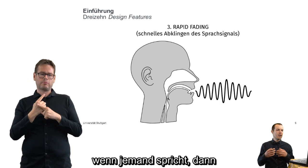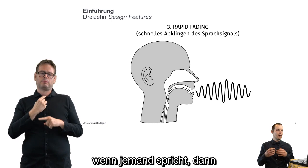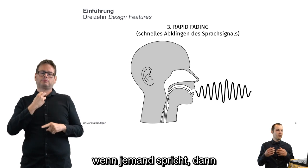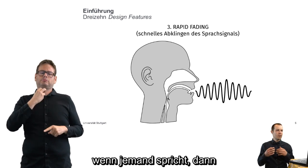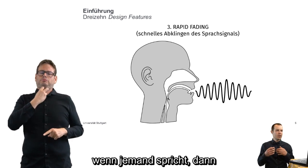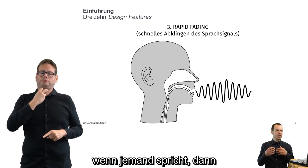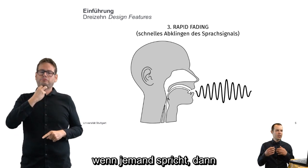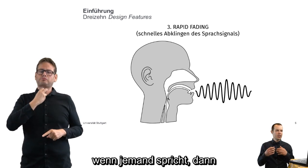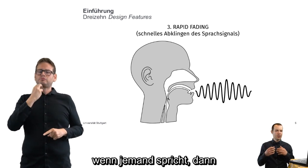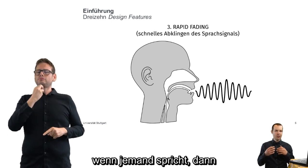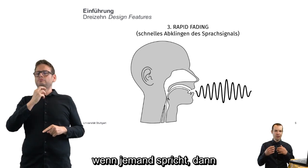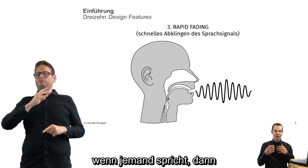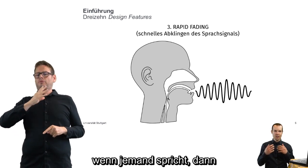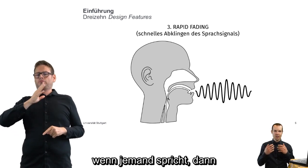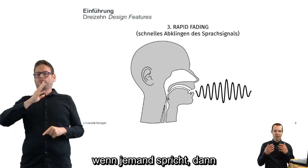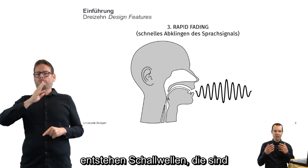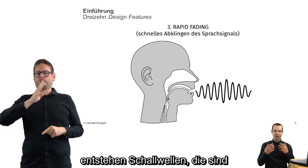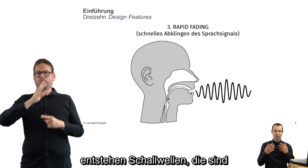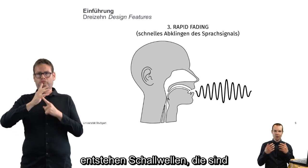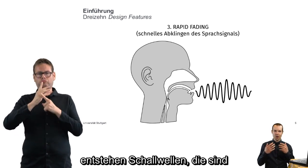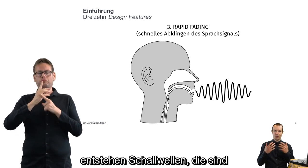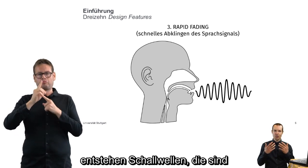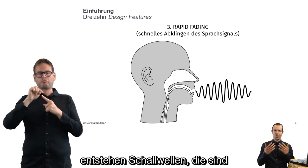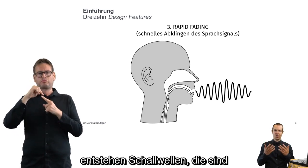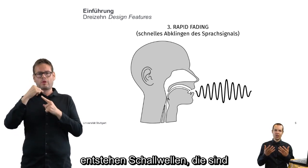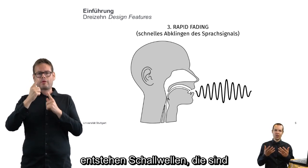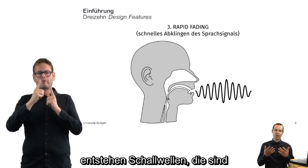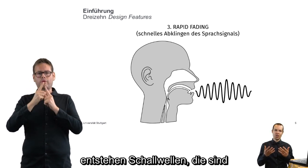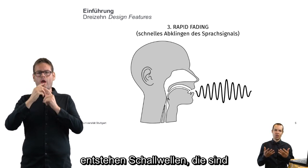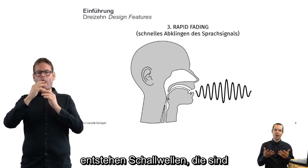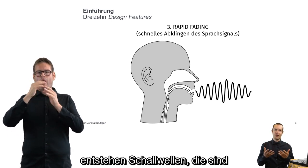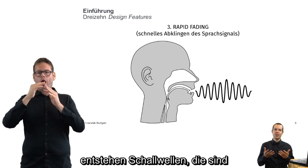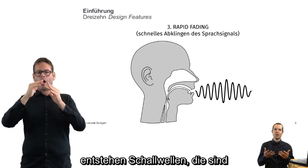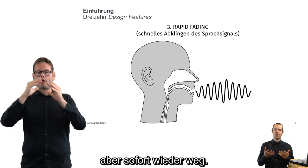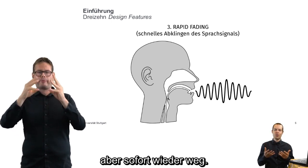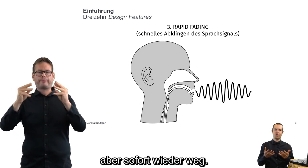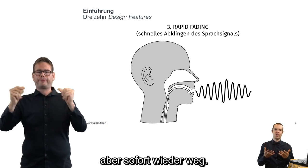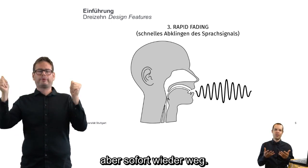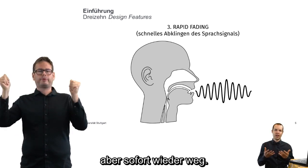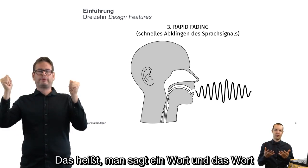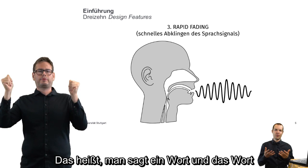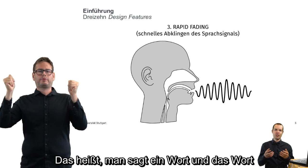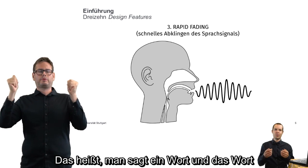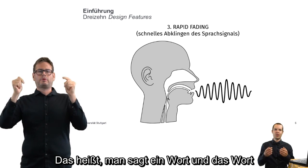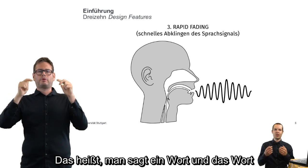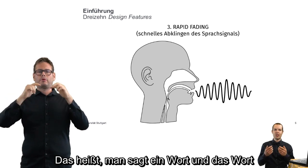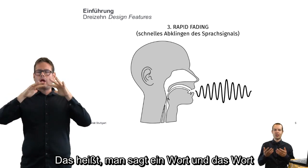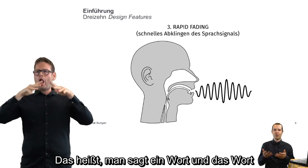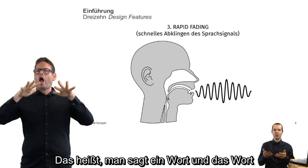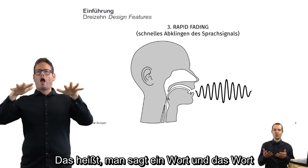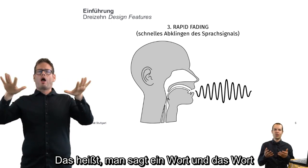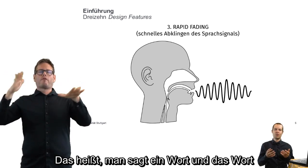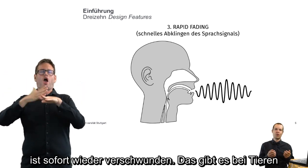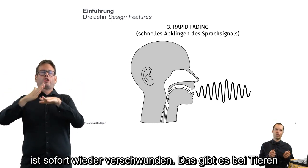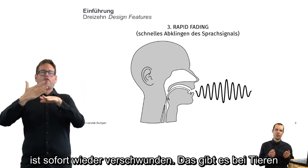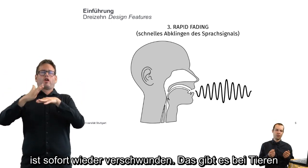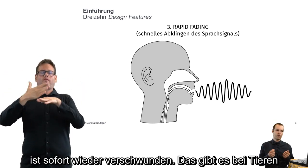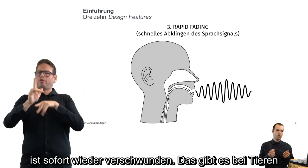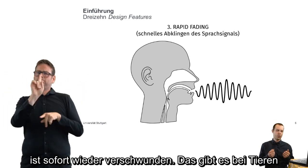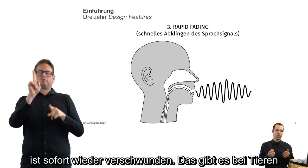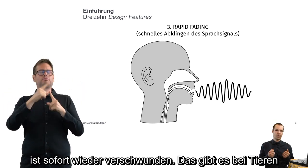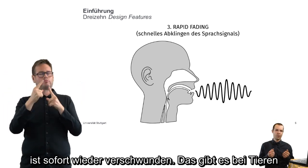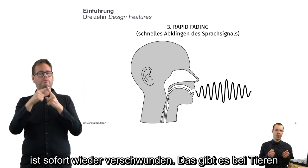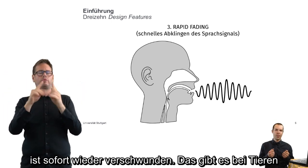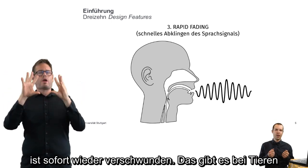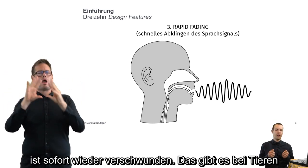dann entstehen Schallwellen, die sind aber sofort wieder weg. Das heißt, man sagt ein Wort und das Wort ist sofort